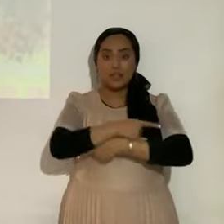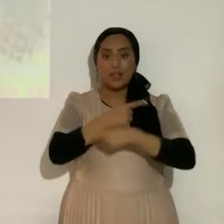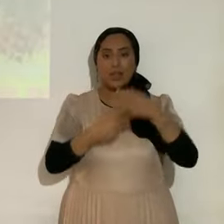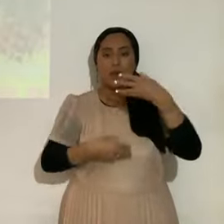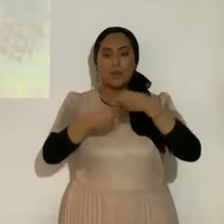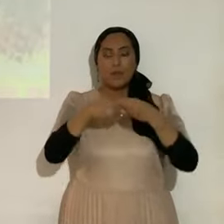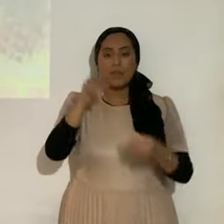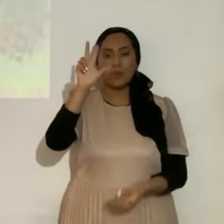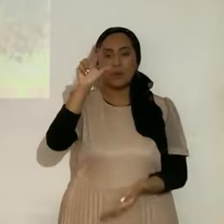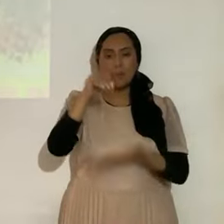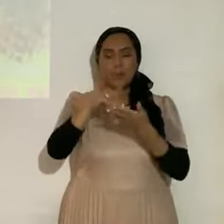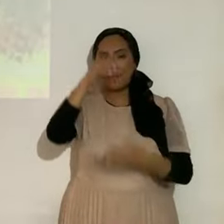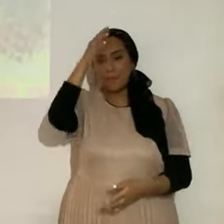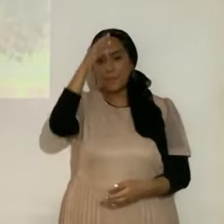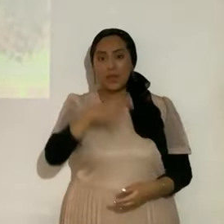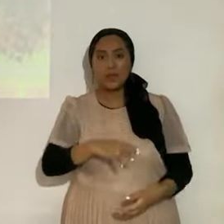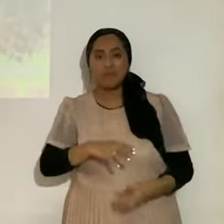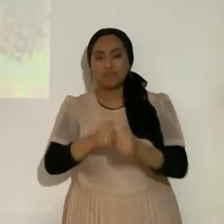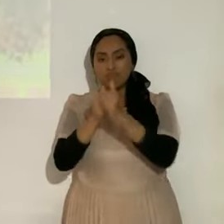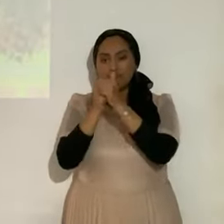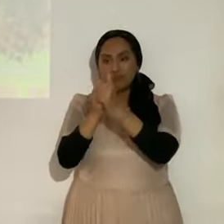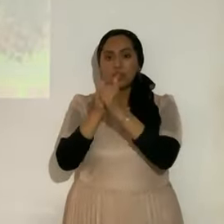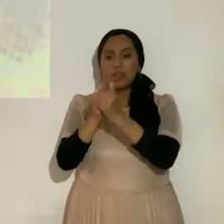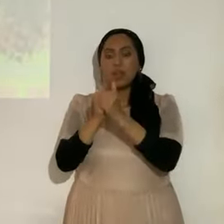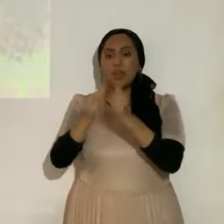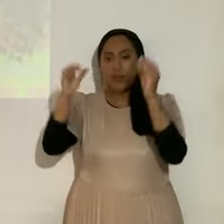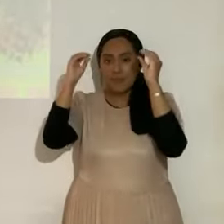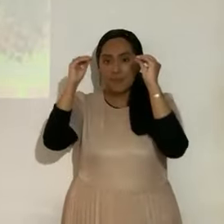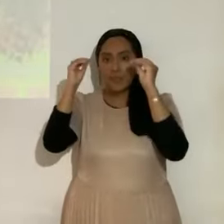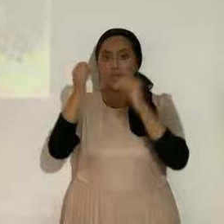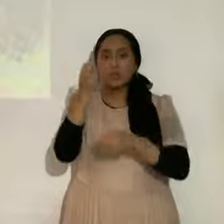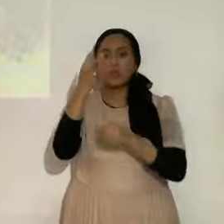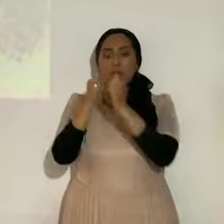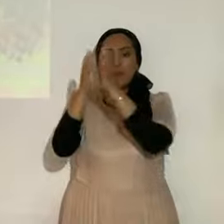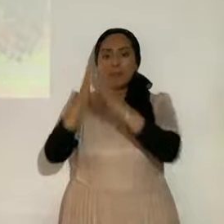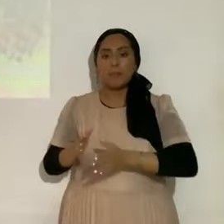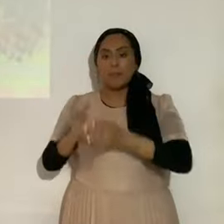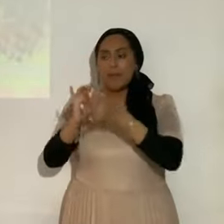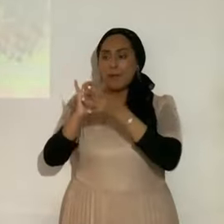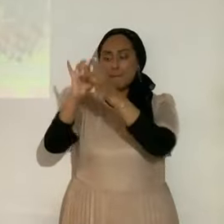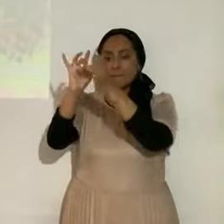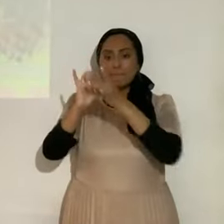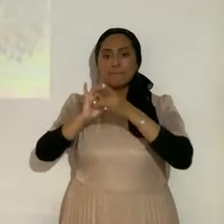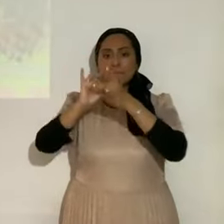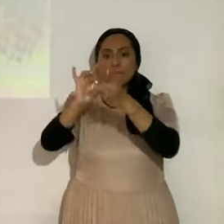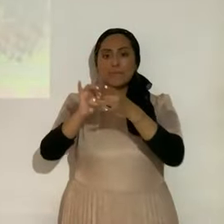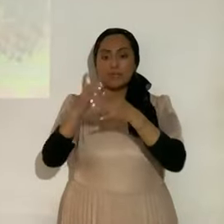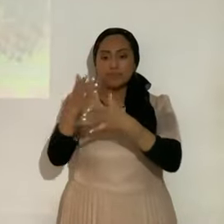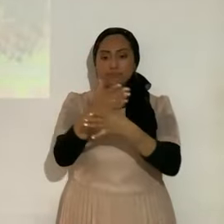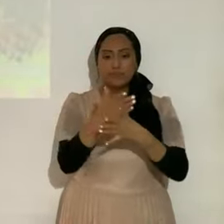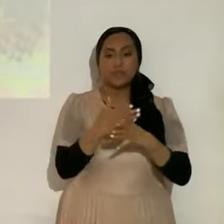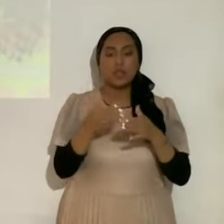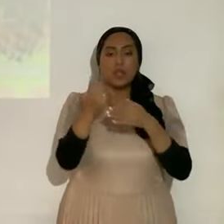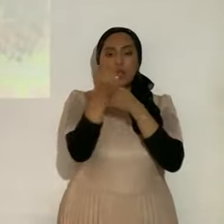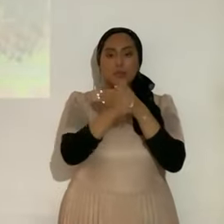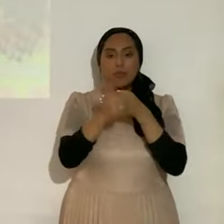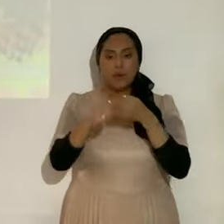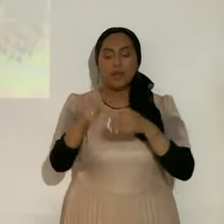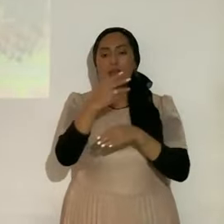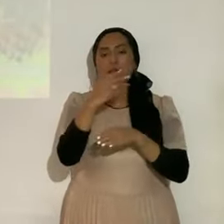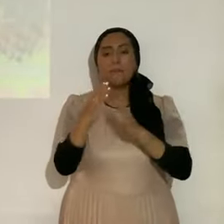como 3,000 hombres, y perseveraban en la doctrina de los apóstoles, en la comunión unos a otros, en el partimiento del pan y de